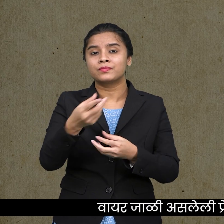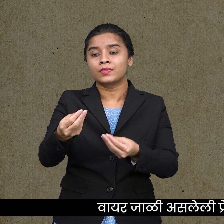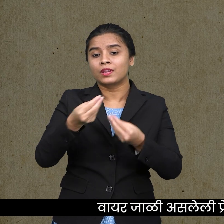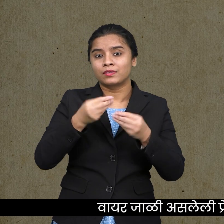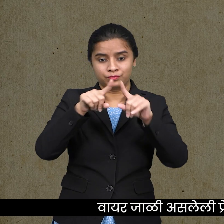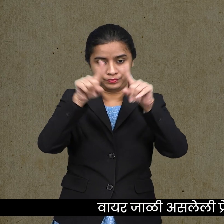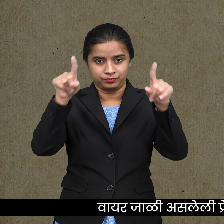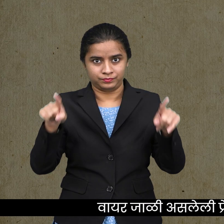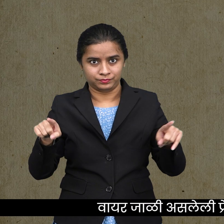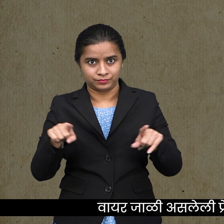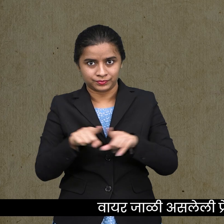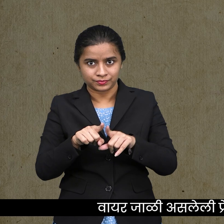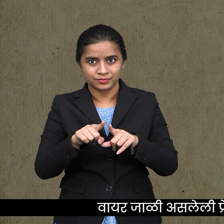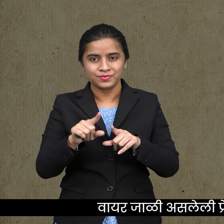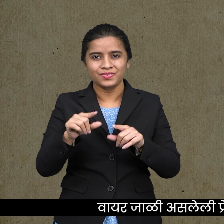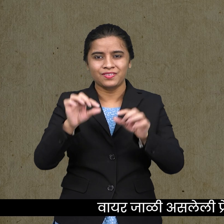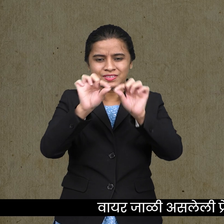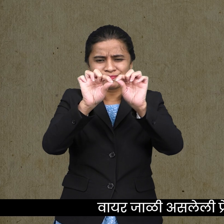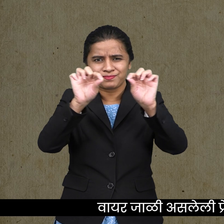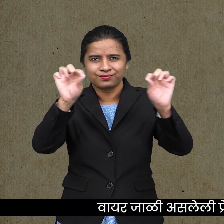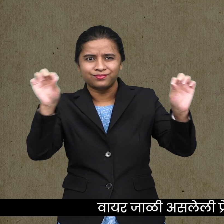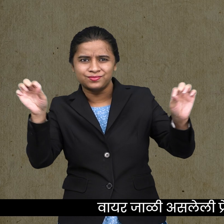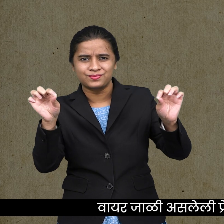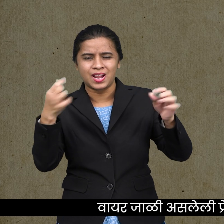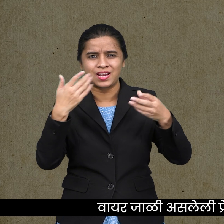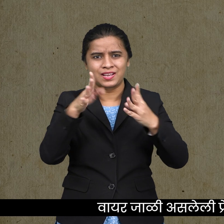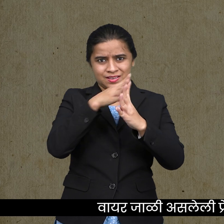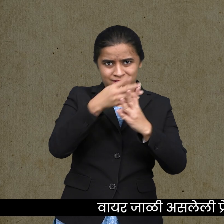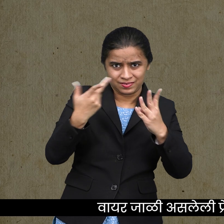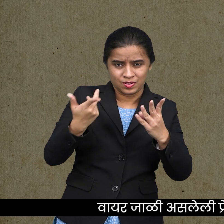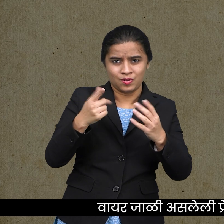वायर जाळी असलेली फ्रेम घ्या किंवा मोठी चाळणी वापरा.